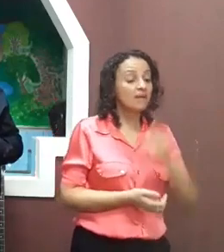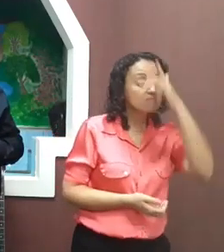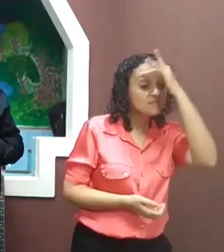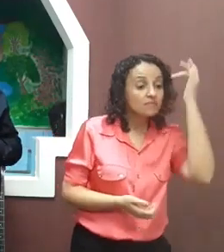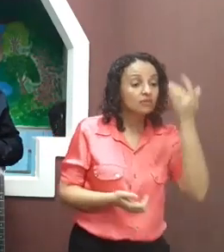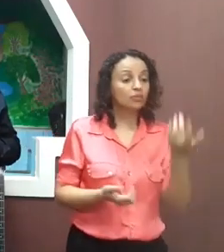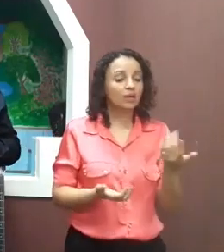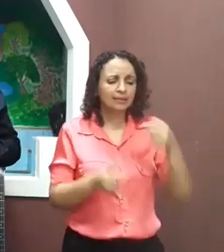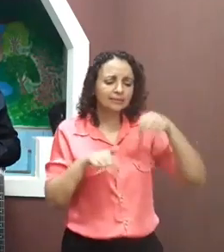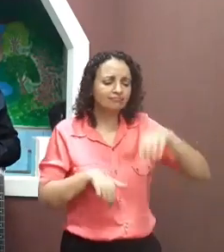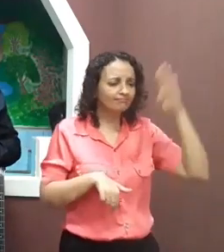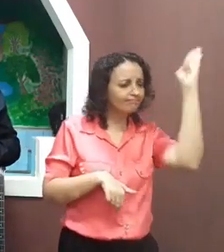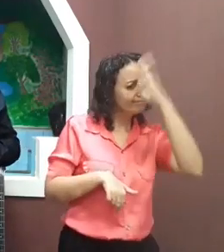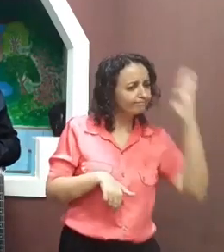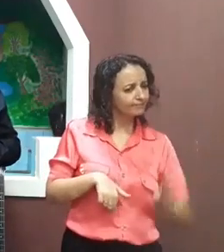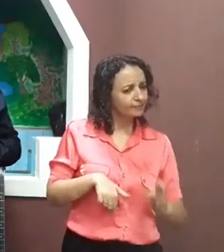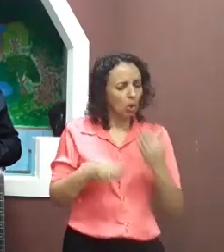estudar.